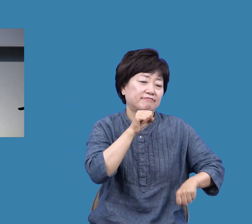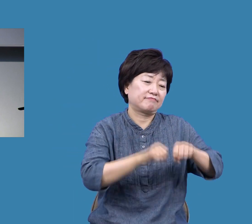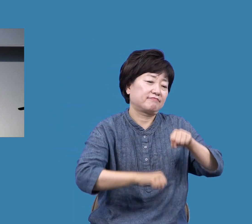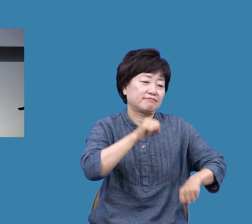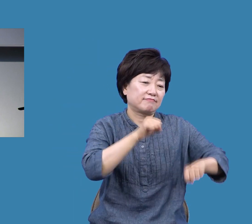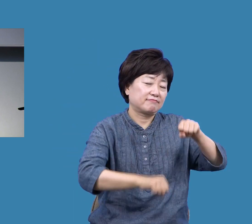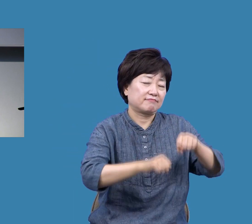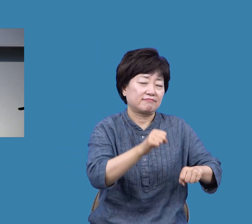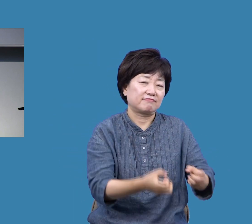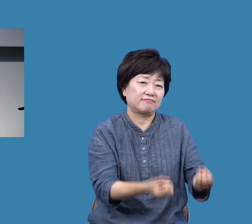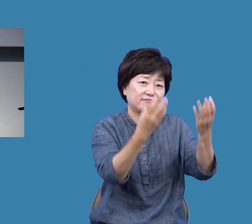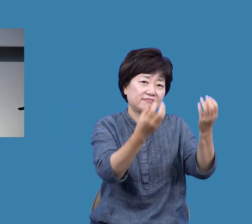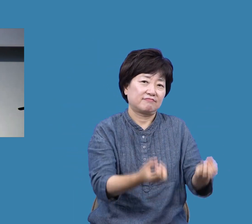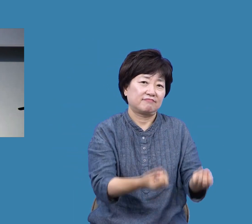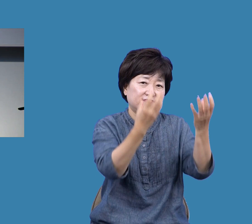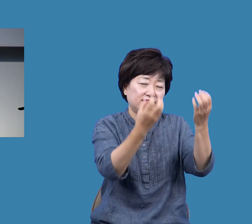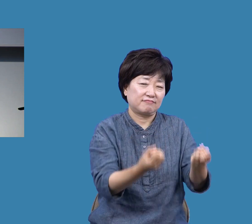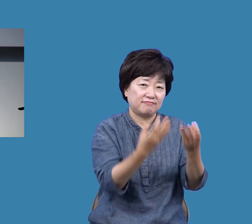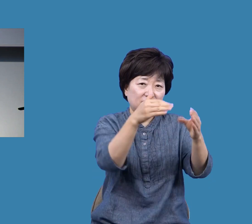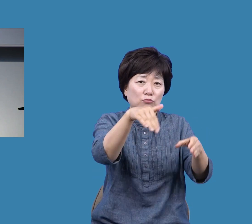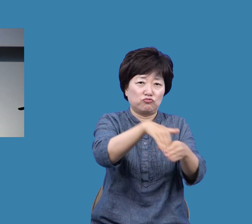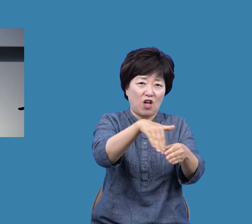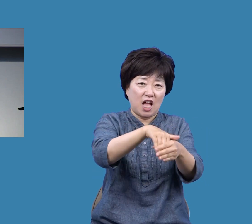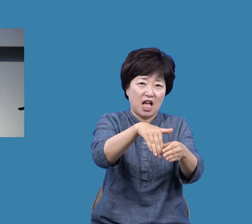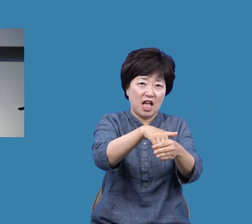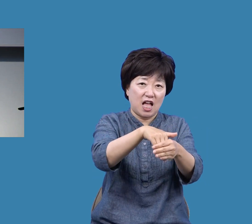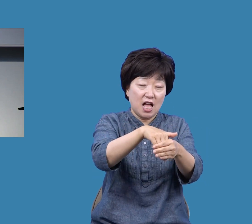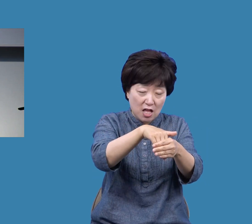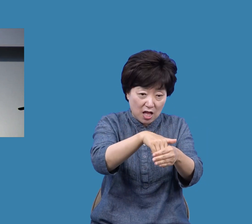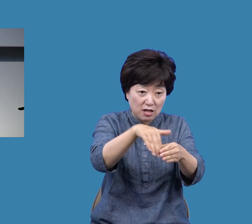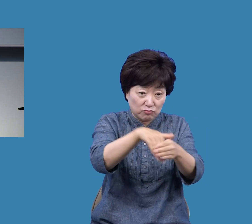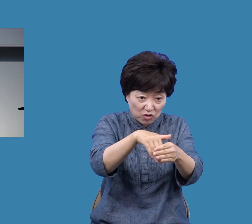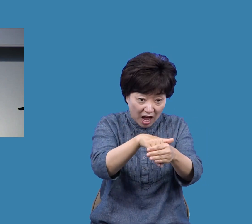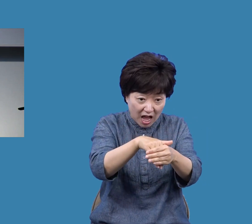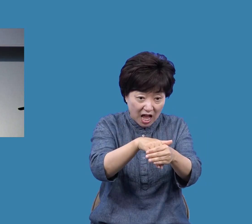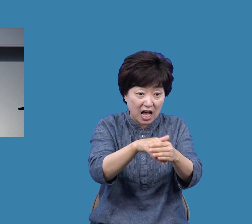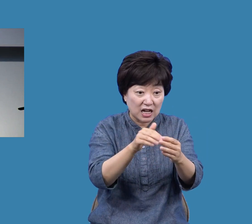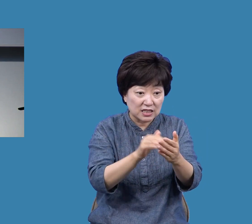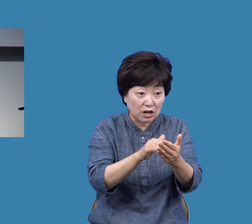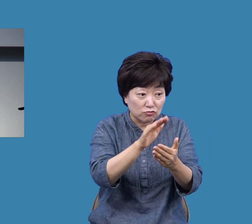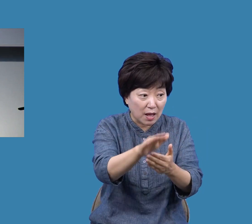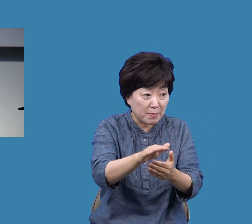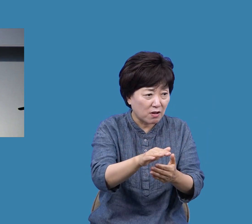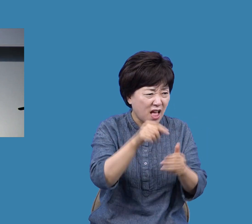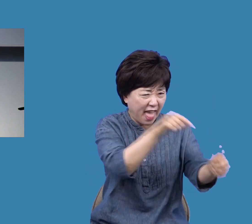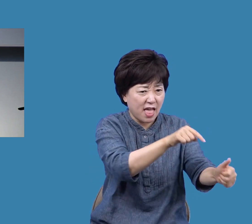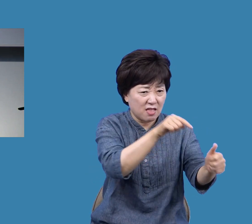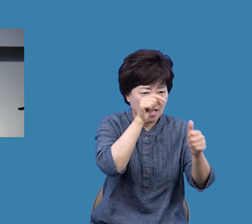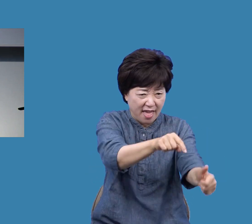되고, 문화가 되면 그 다음부터 강요하기 시작해요. 문화가 되면 강요하기